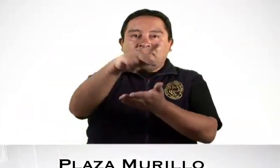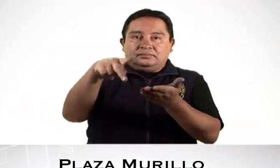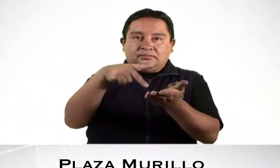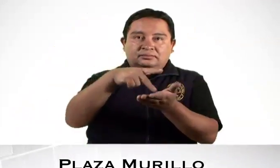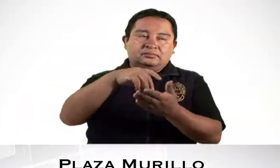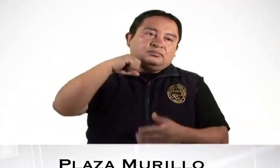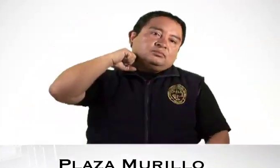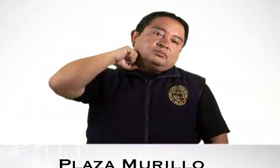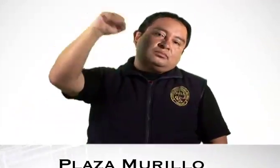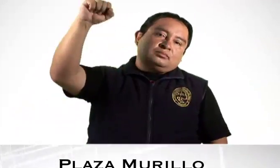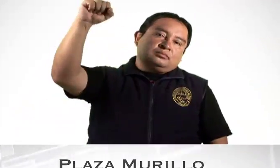Plaza Murillo.